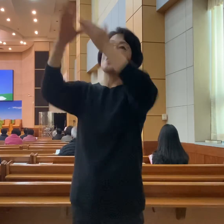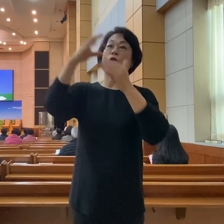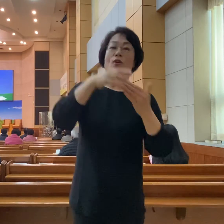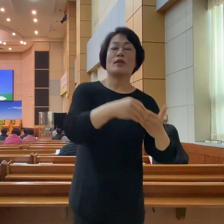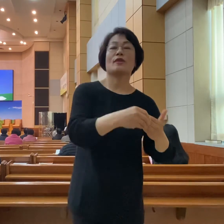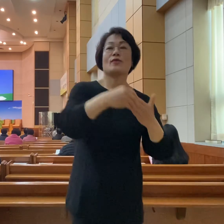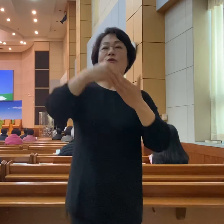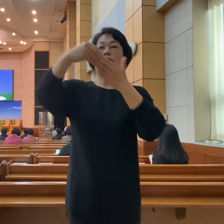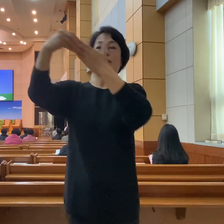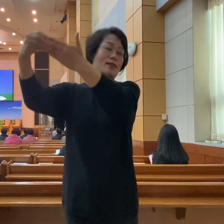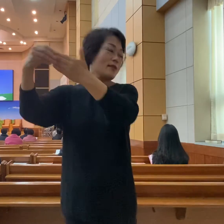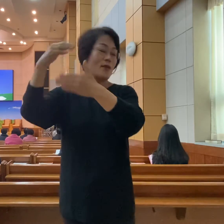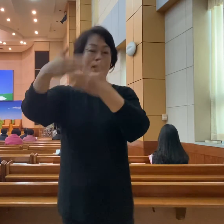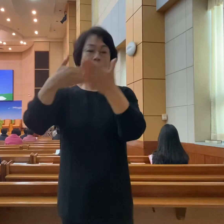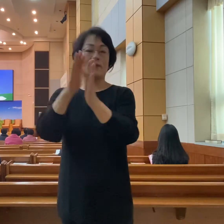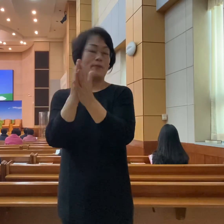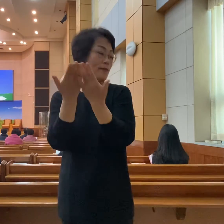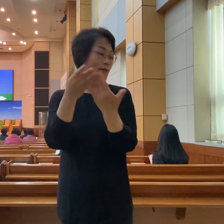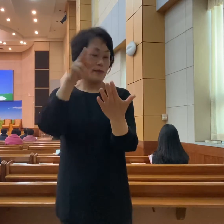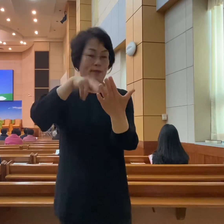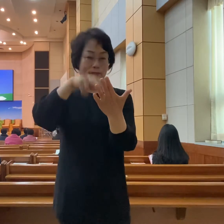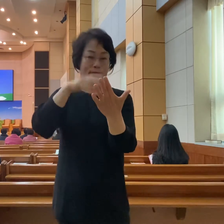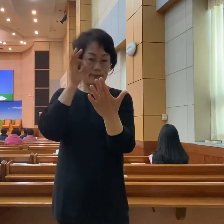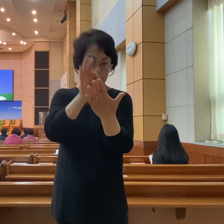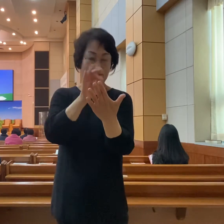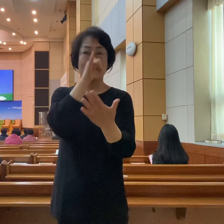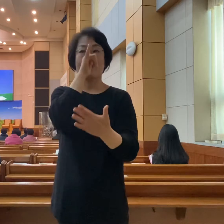인도하신다고 성경에 말씀하고 있지 않습니까?